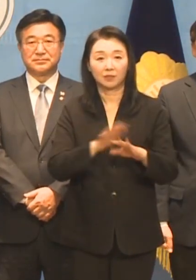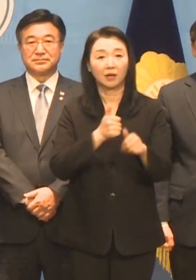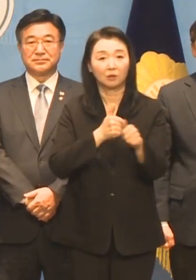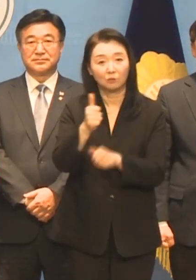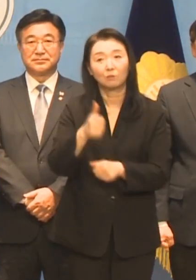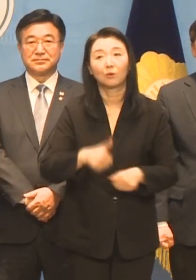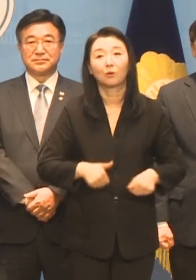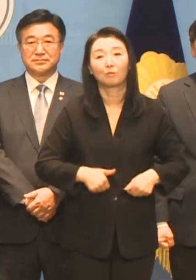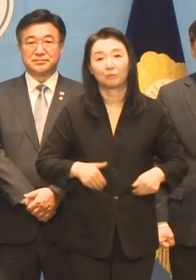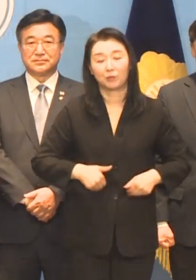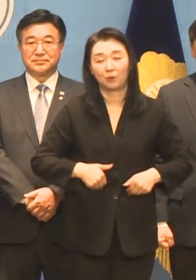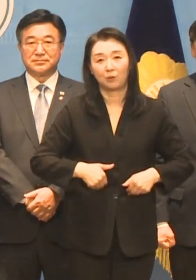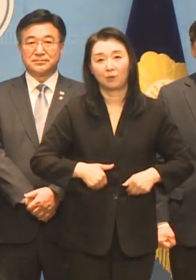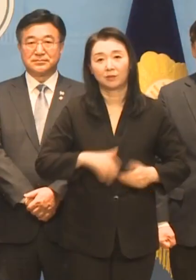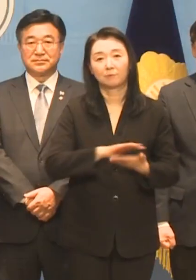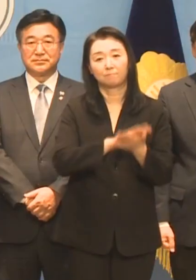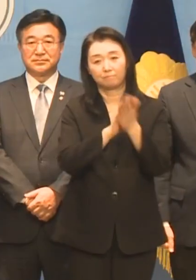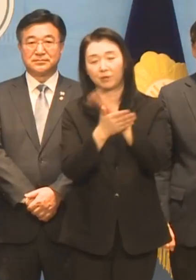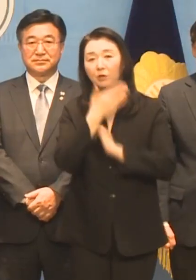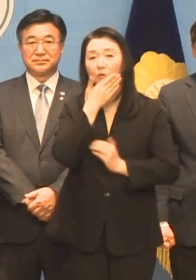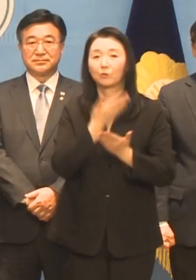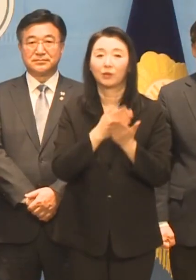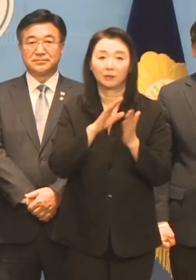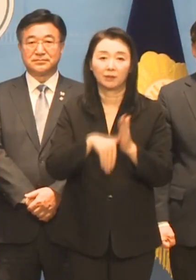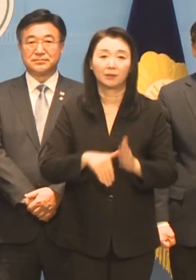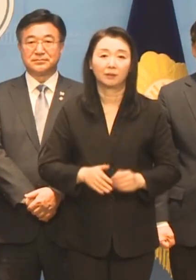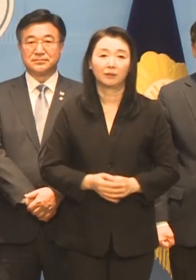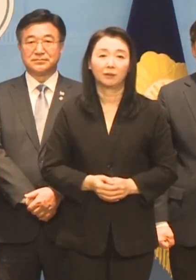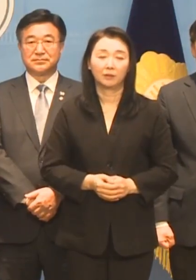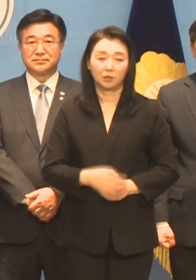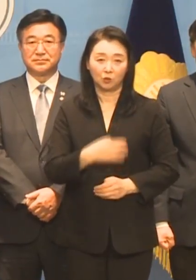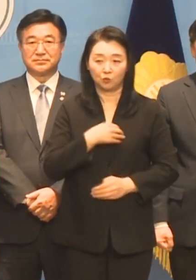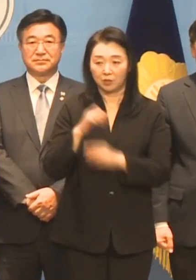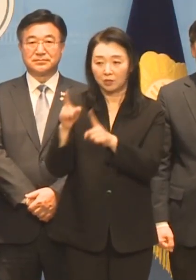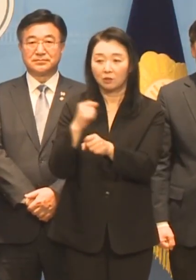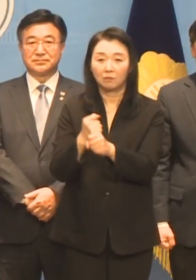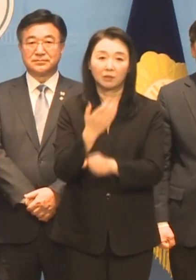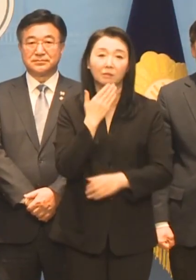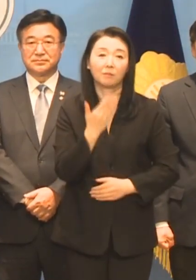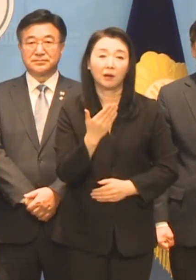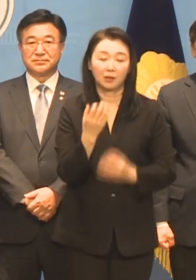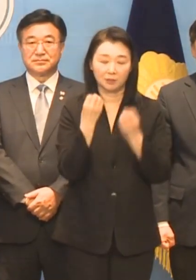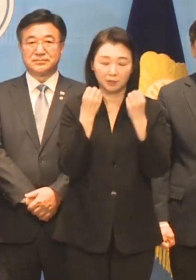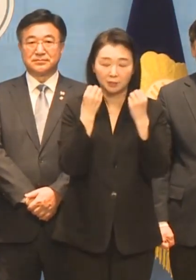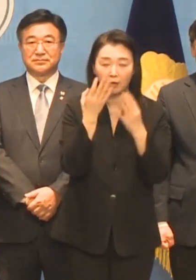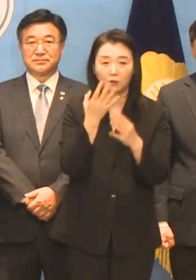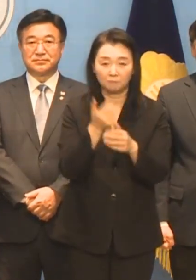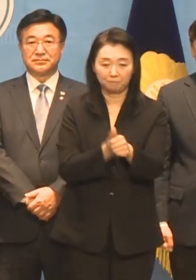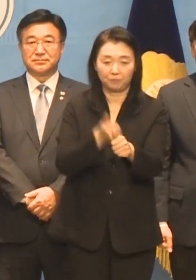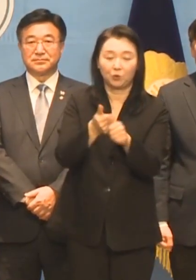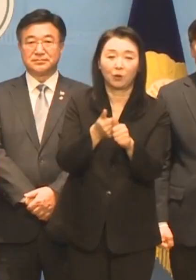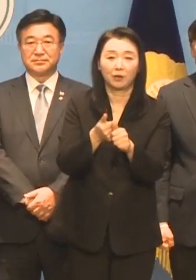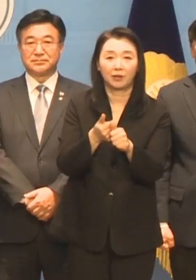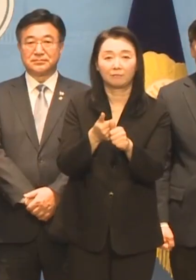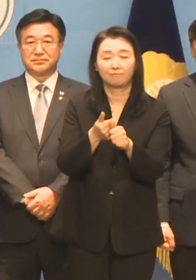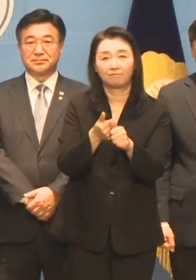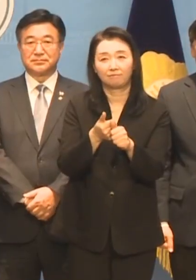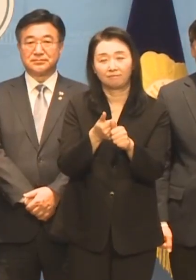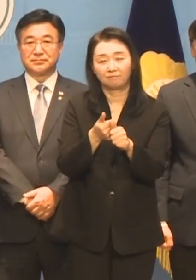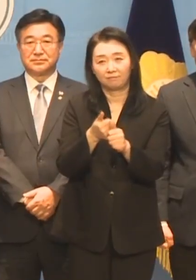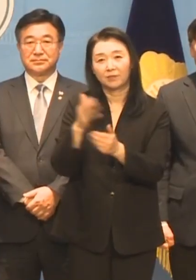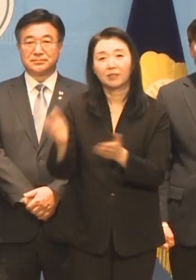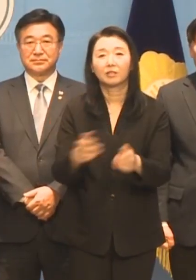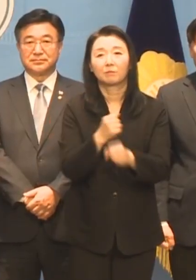되는 대전환의 시기입니다. 위기를 기회로 만들어서 새로운 도약의 길을 열어내기 위한